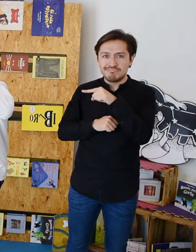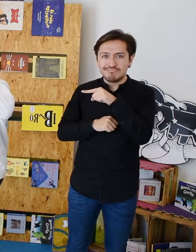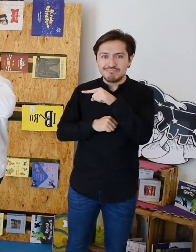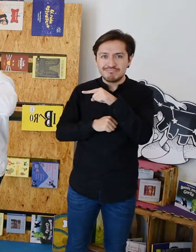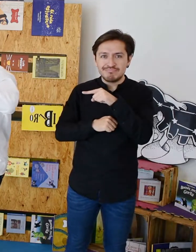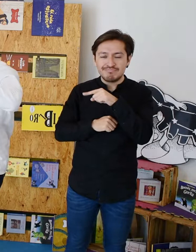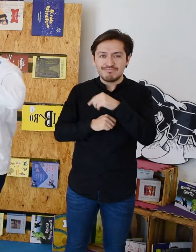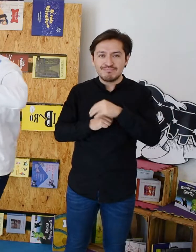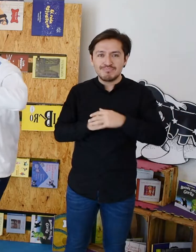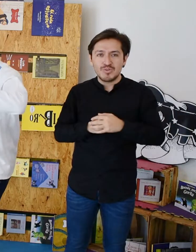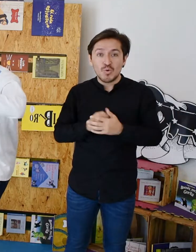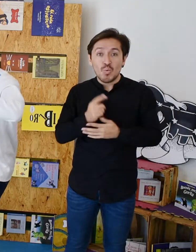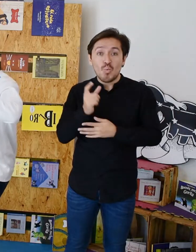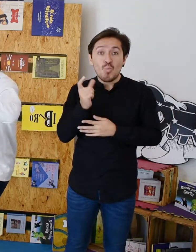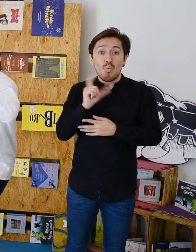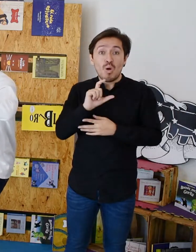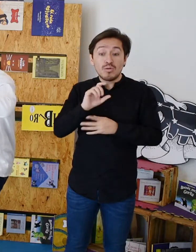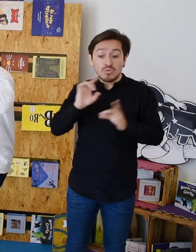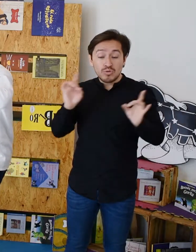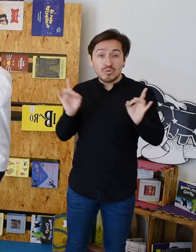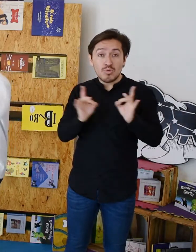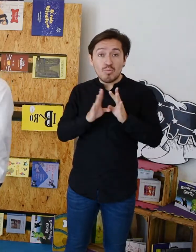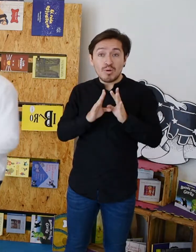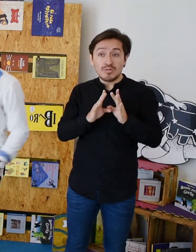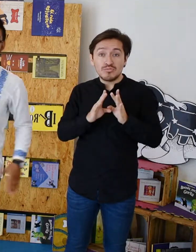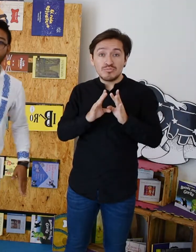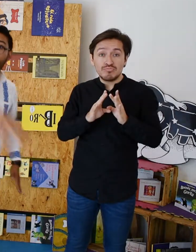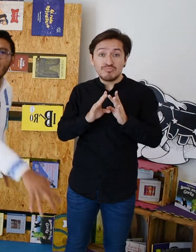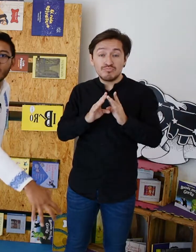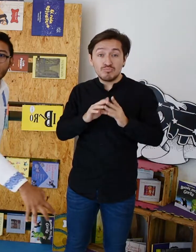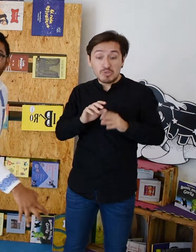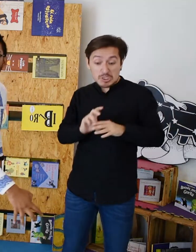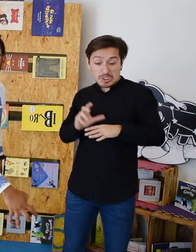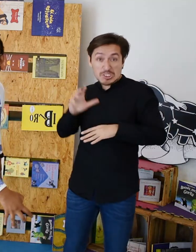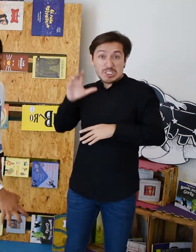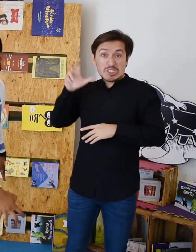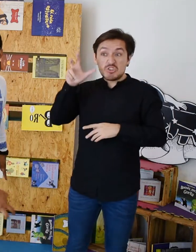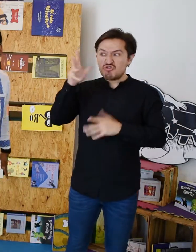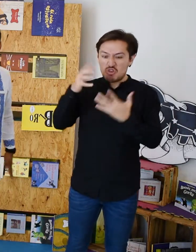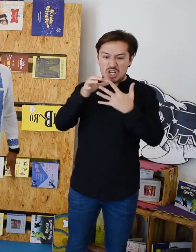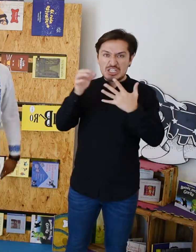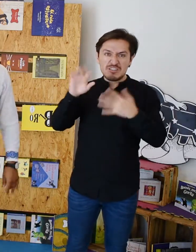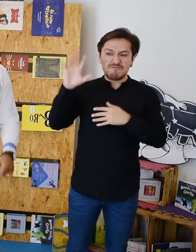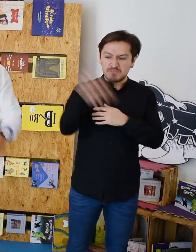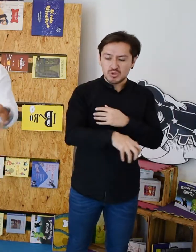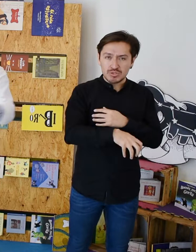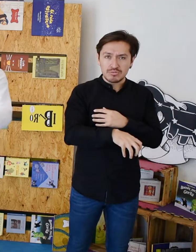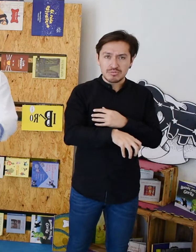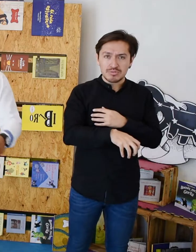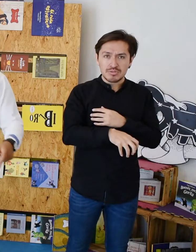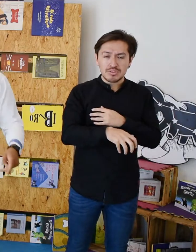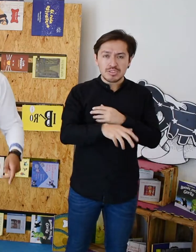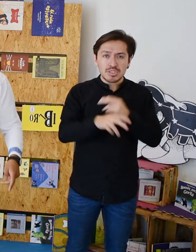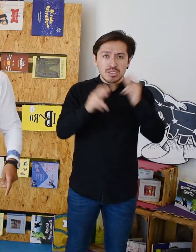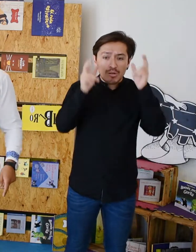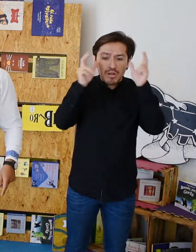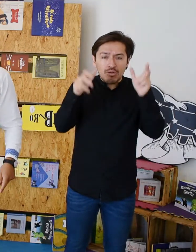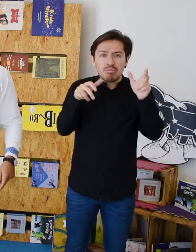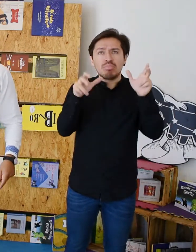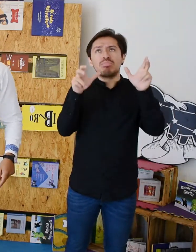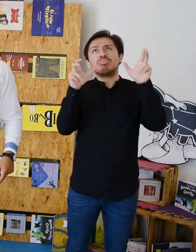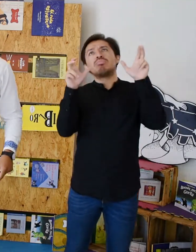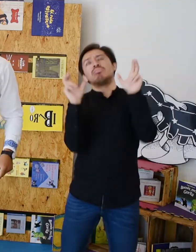arbustos. Cuando vio que el venado estaba desprevenido, saltó, le dio un garrazo y el venado cayó boca